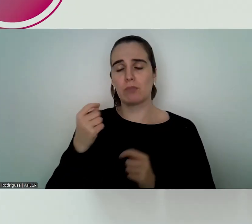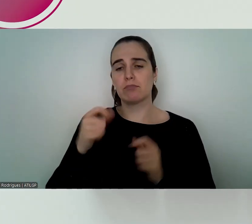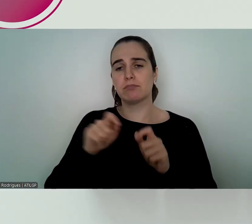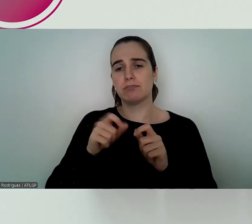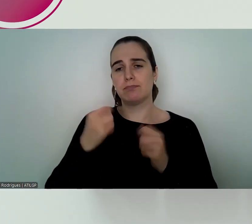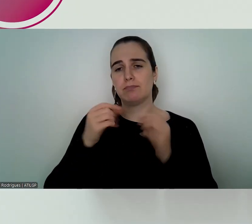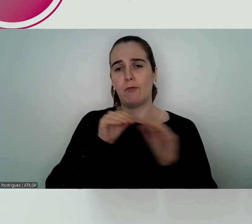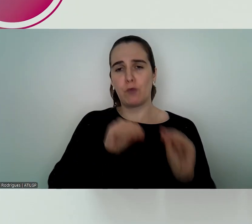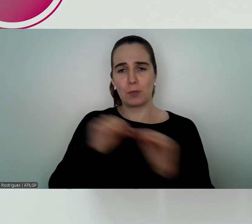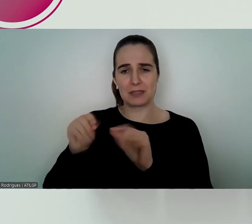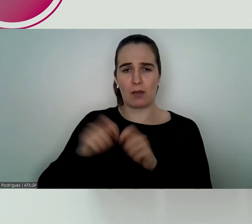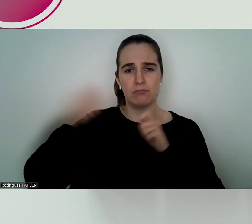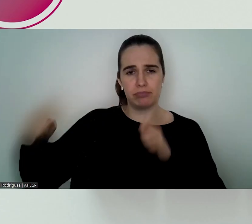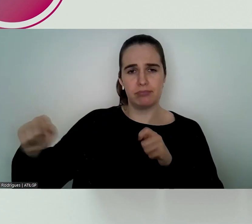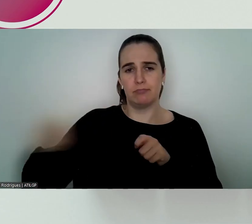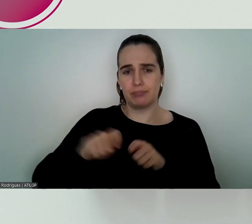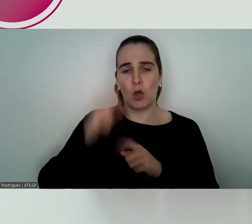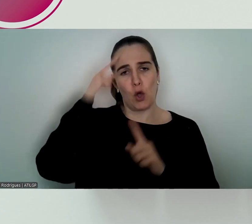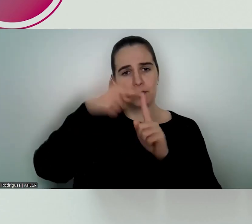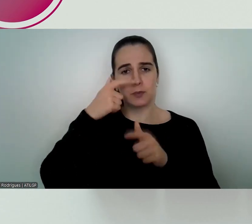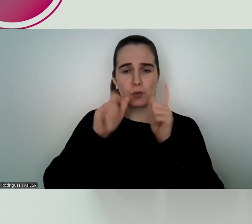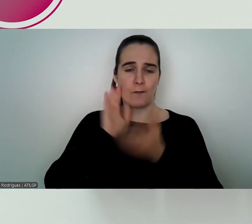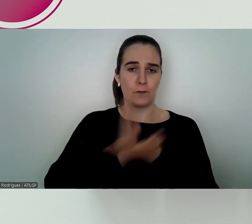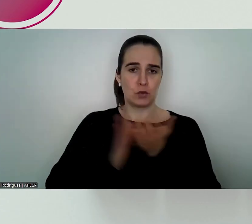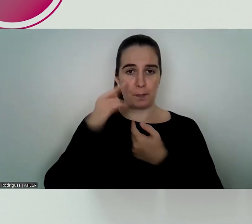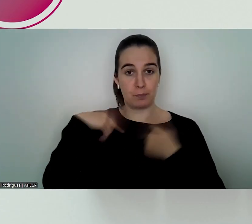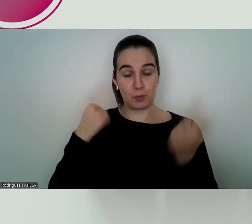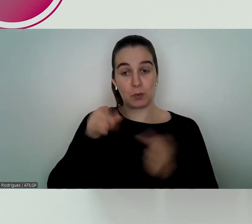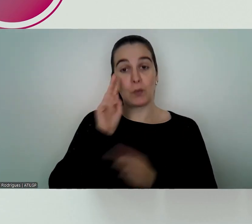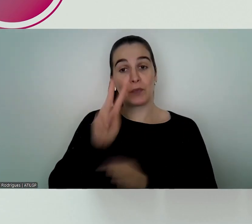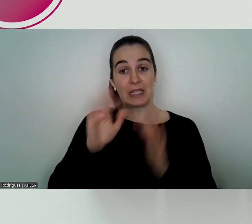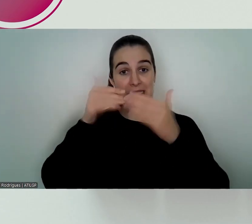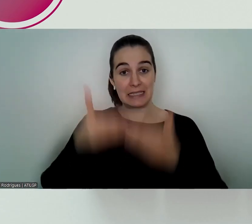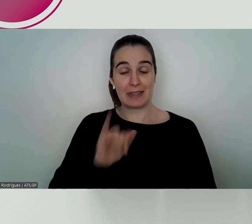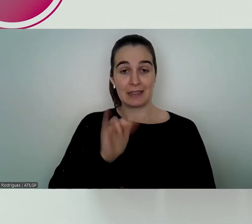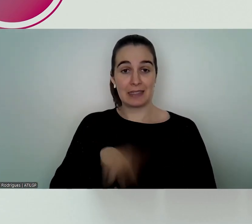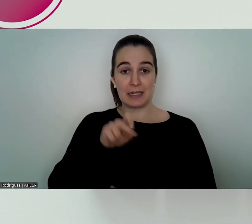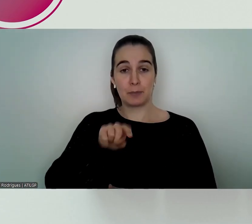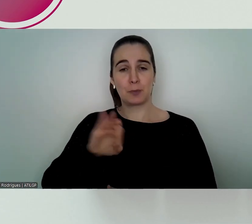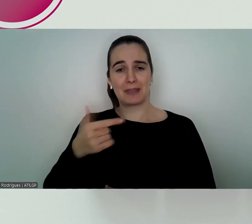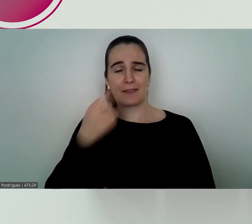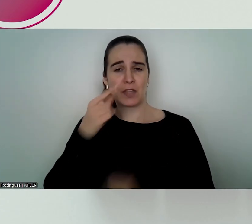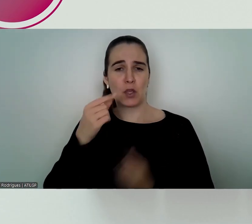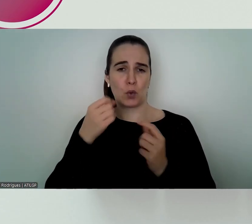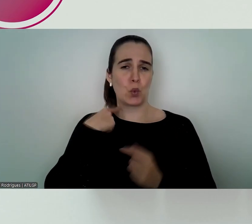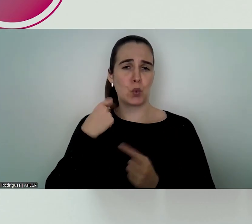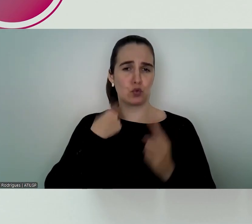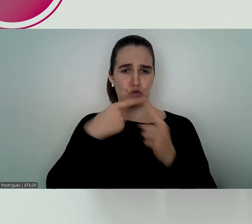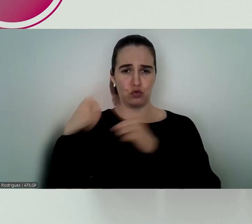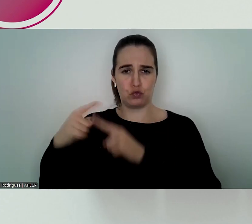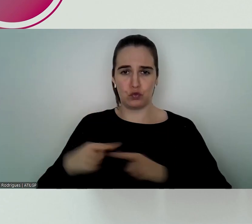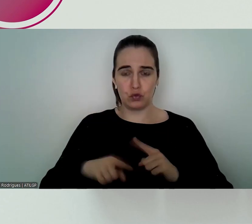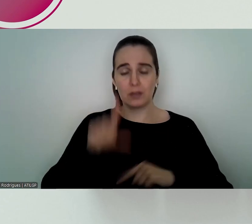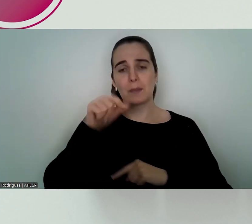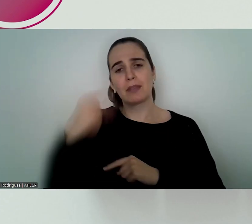aos trabalhadores da administração pública. Conheça a nossa oferta formativa em ina.pt, onde poderá também encontrar um